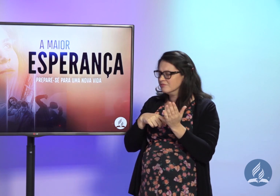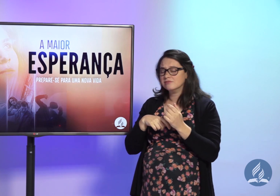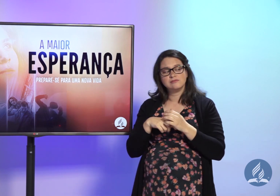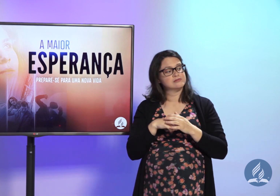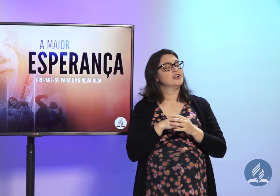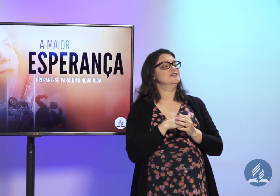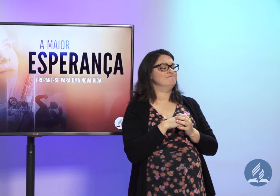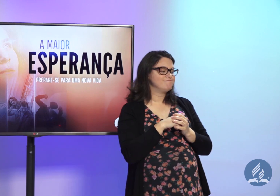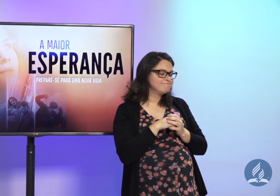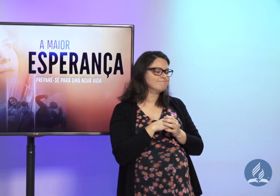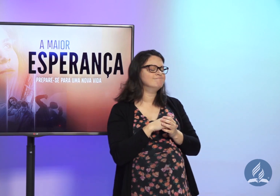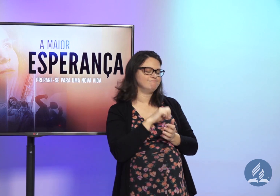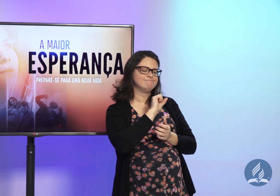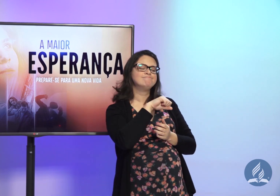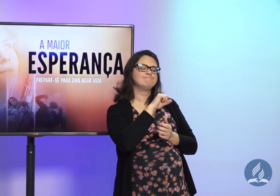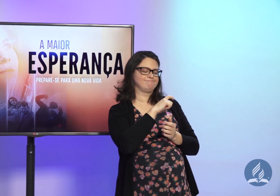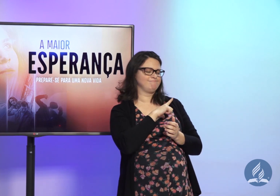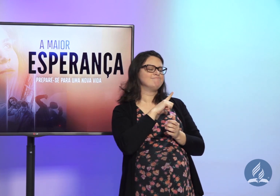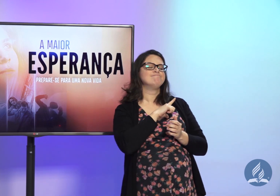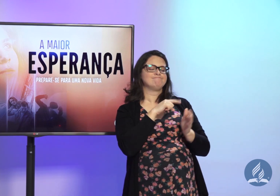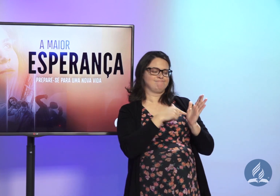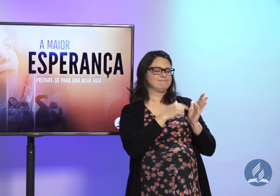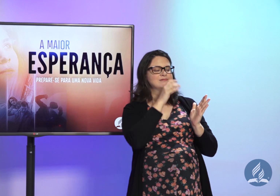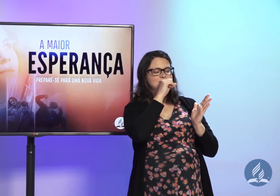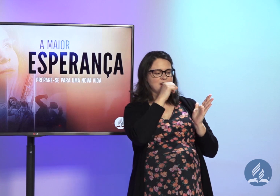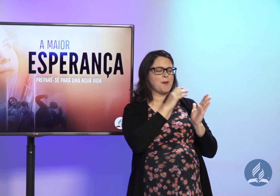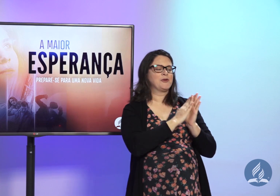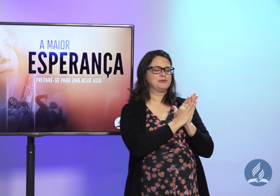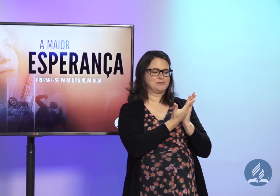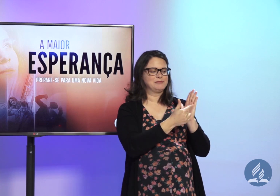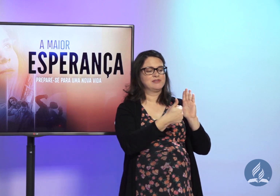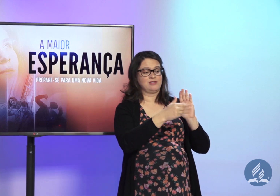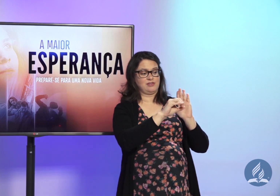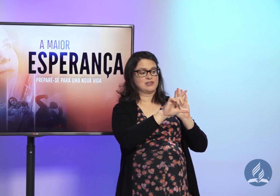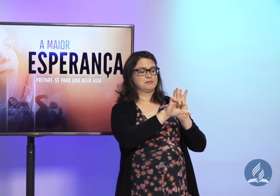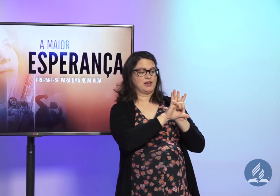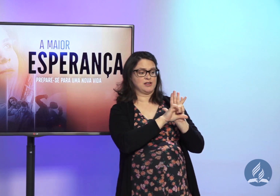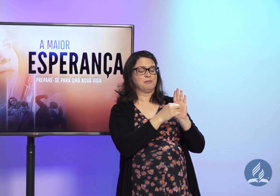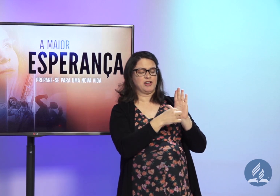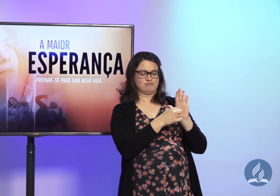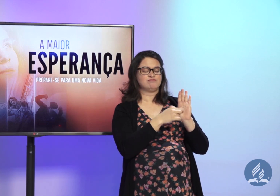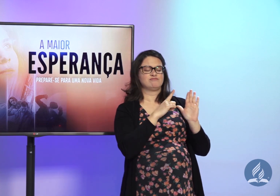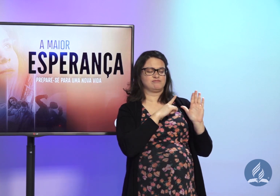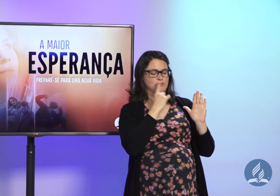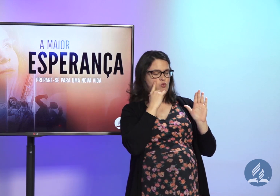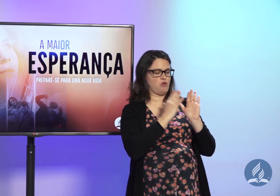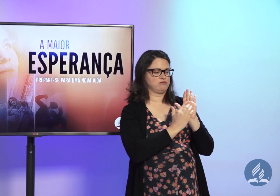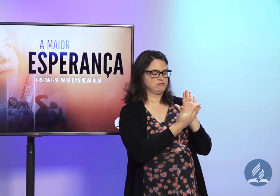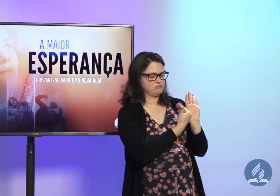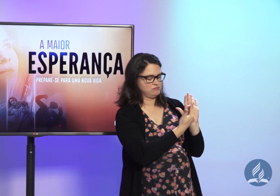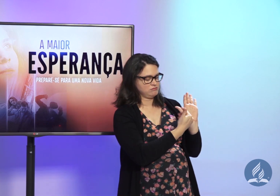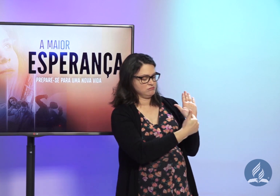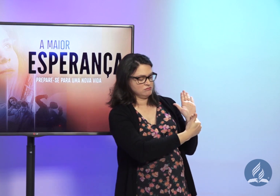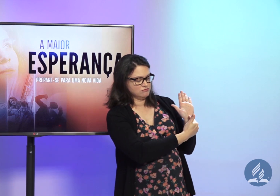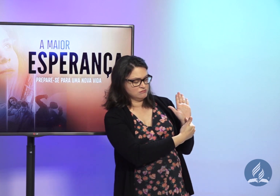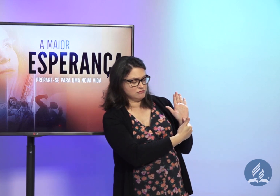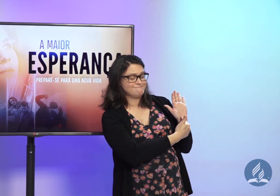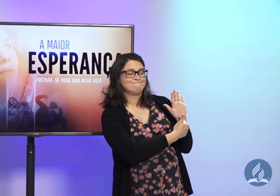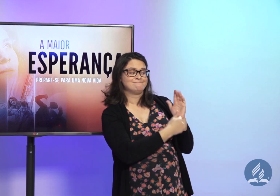sobre o sábado. E seu amigo então disse: sim, o sábado é o dia de guarda, nós guardamos, está aqui na Bíblia. Mostrou o verso da Bíblia e